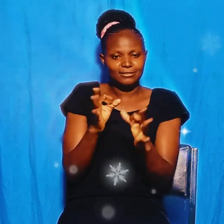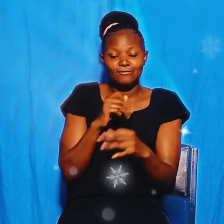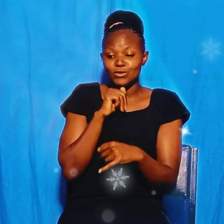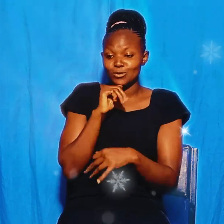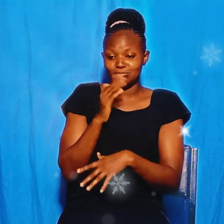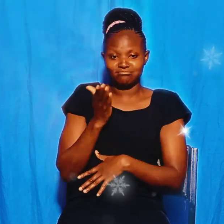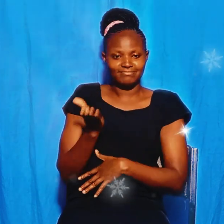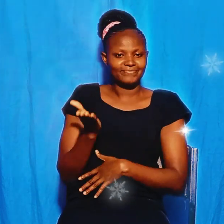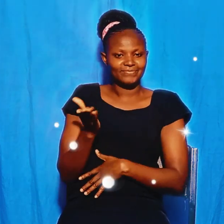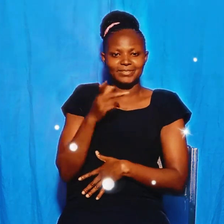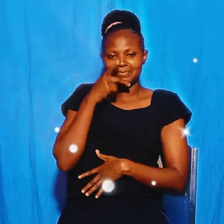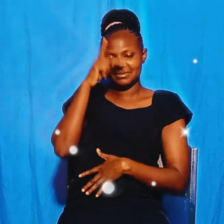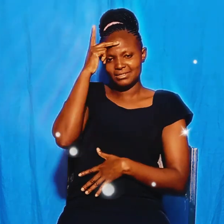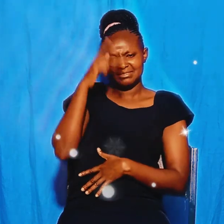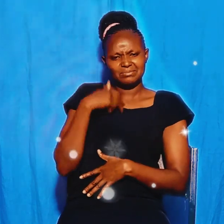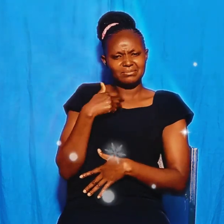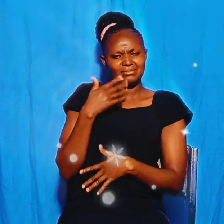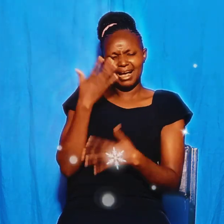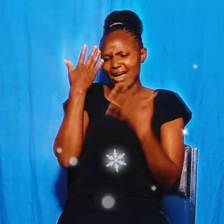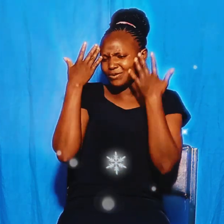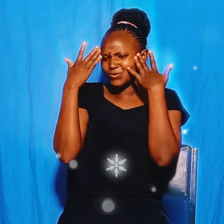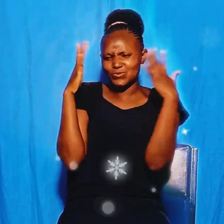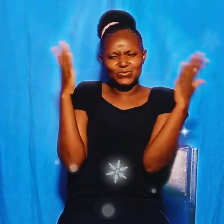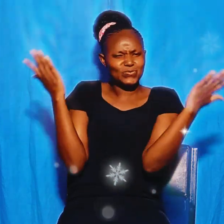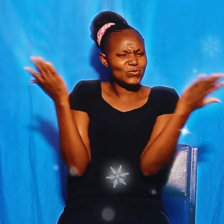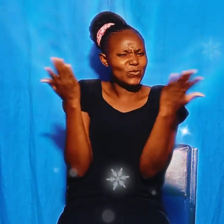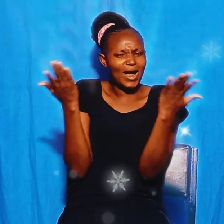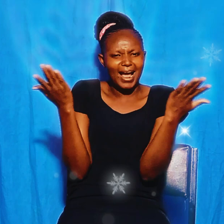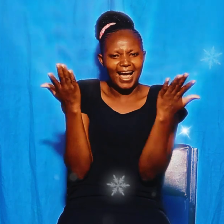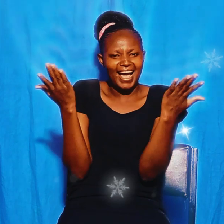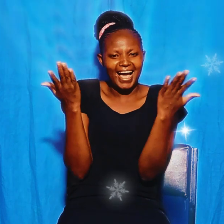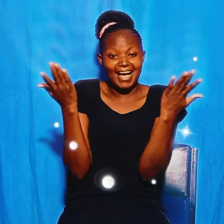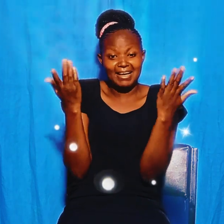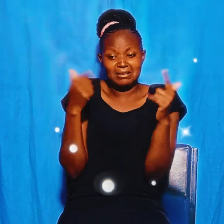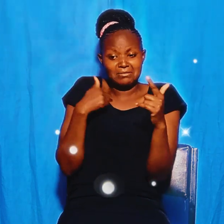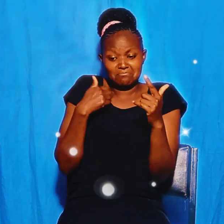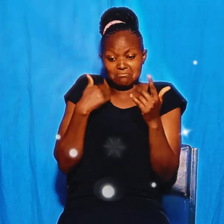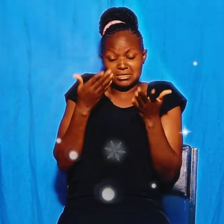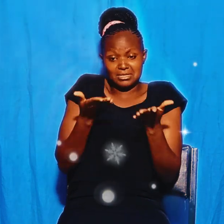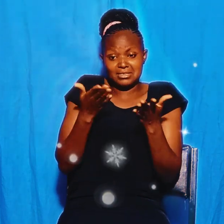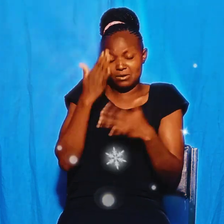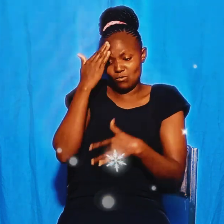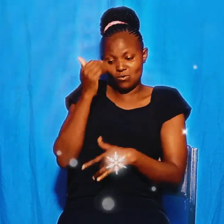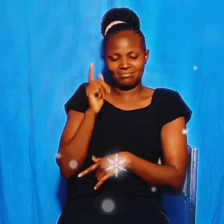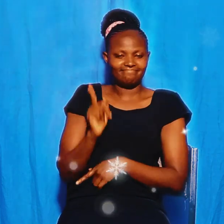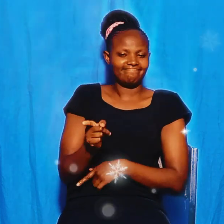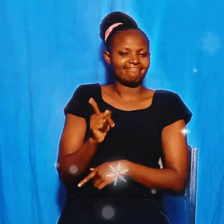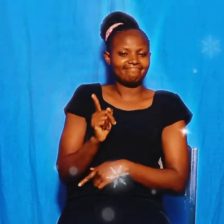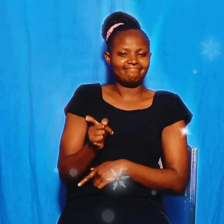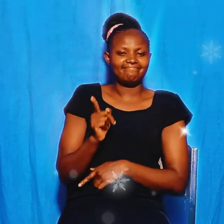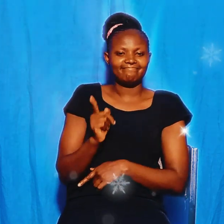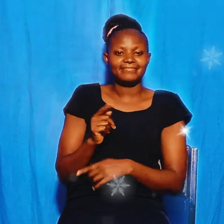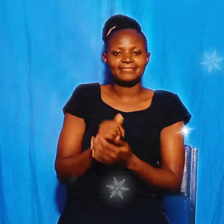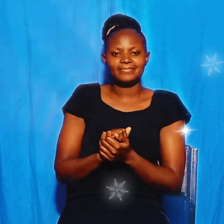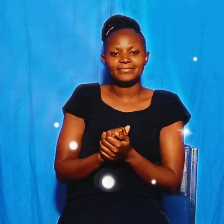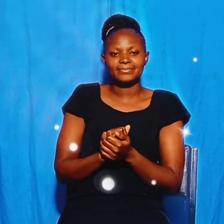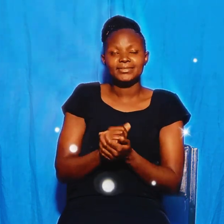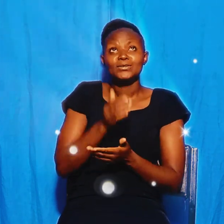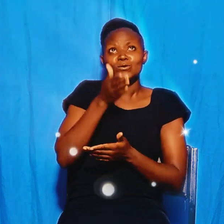balani itewa. Ni balani ni Tawafranceska na ngaii nienda amathi